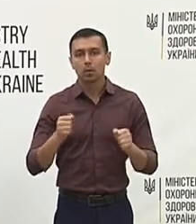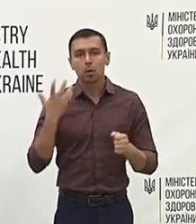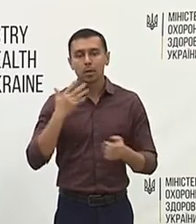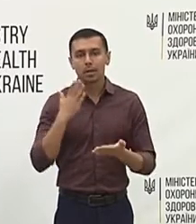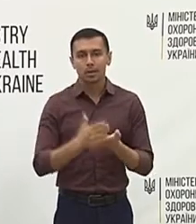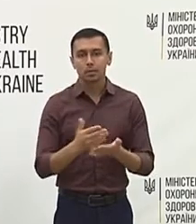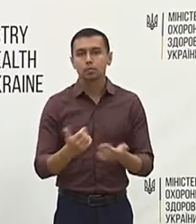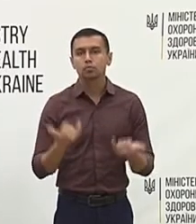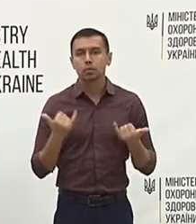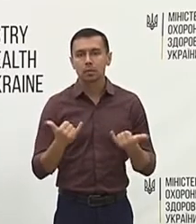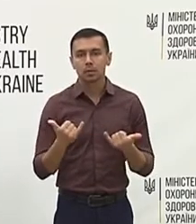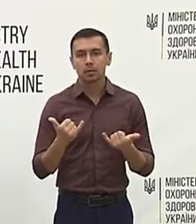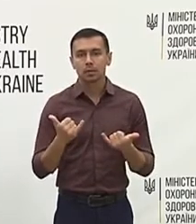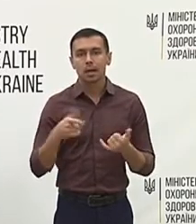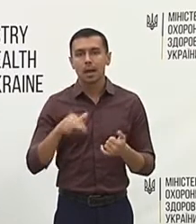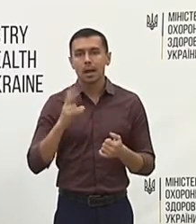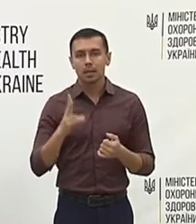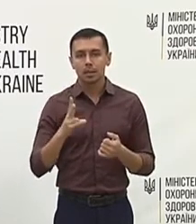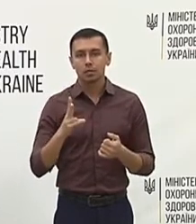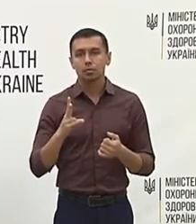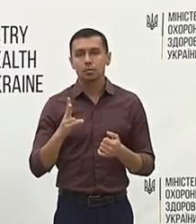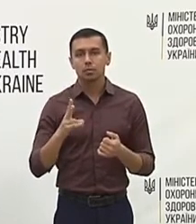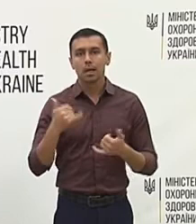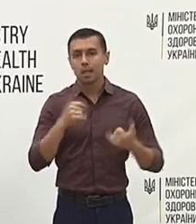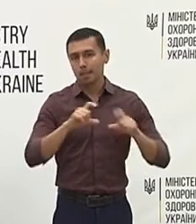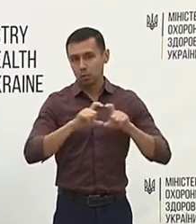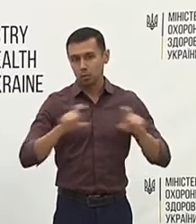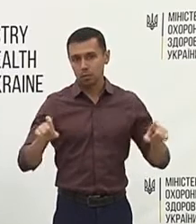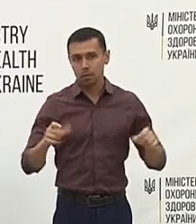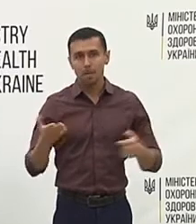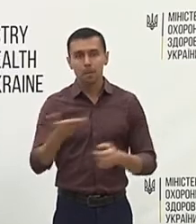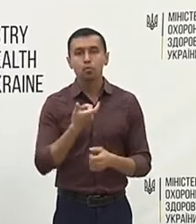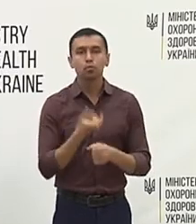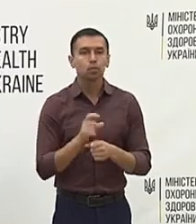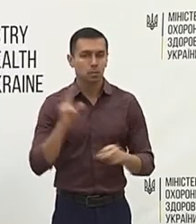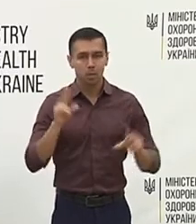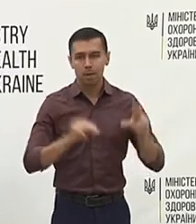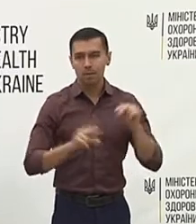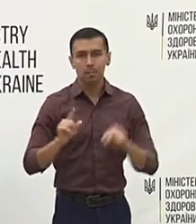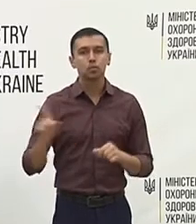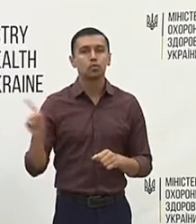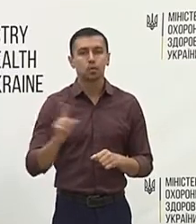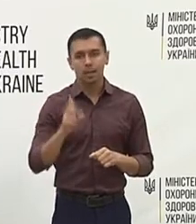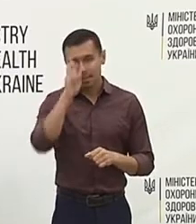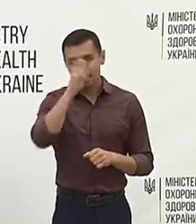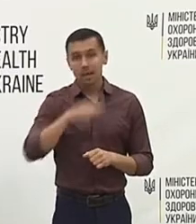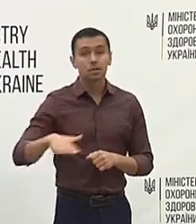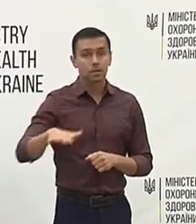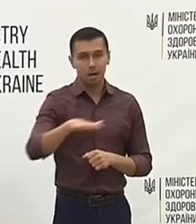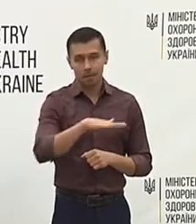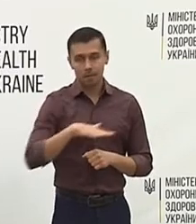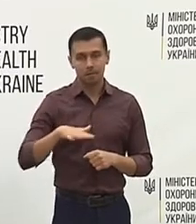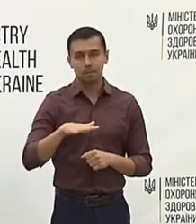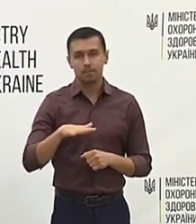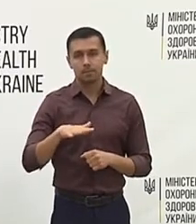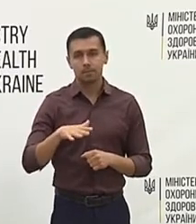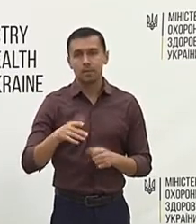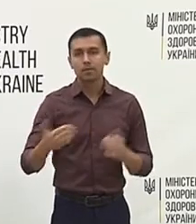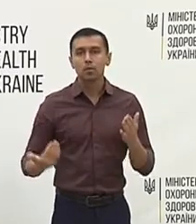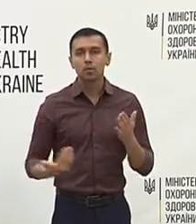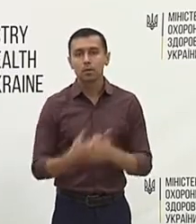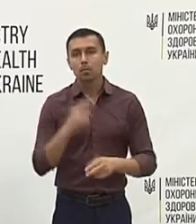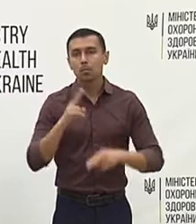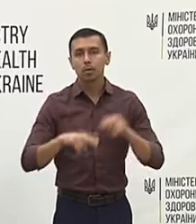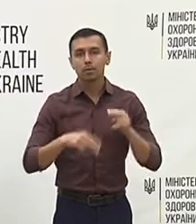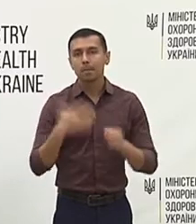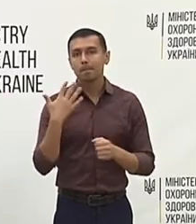наявності сучасної молекулярно-генетичної лабораторії. Ми дуже сподіваємось, що держава відновить